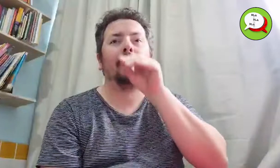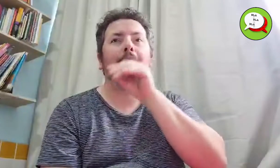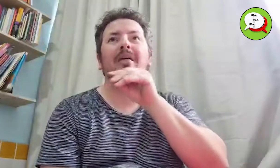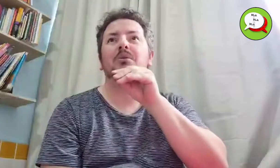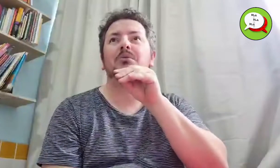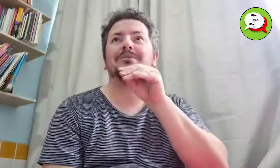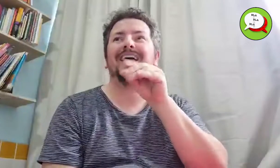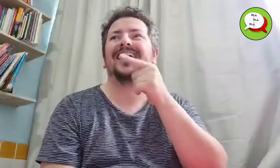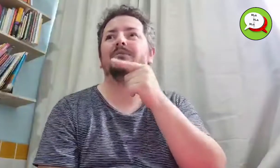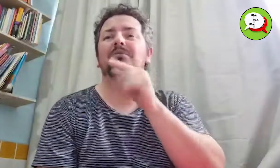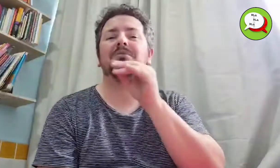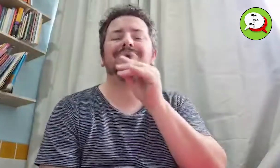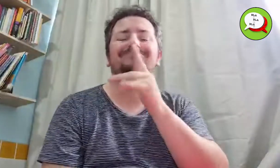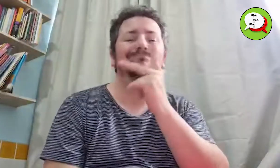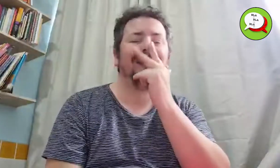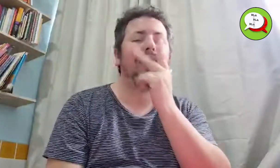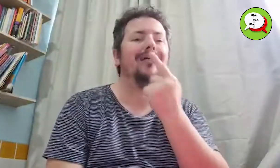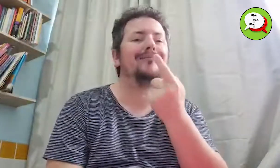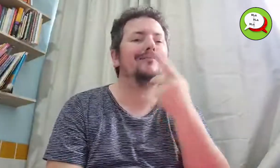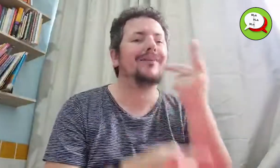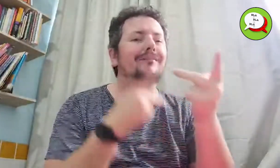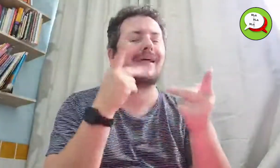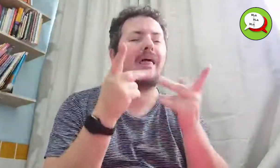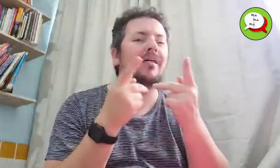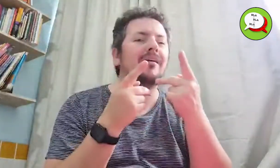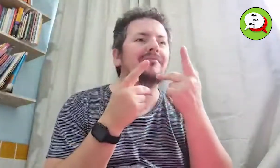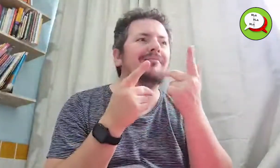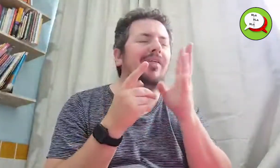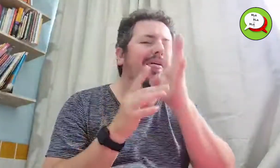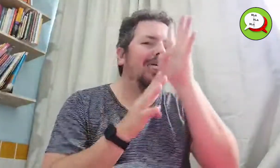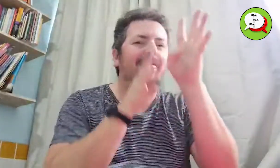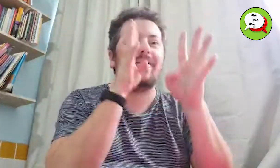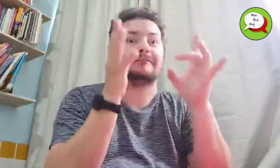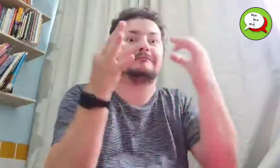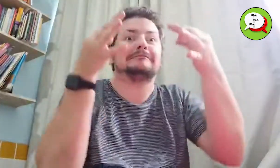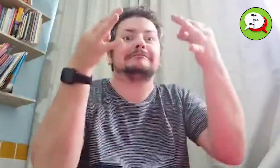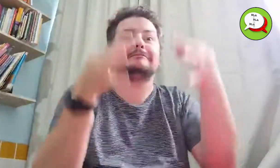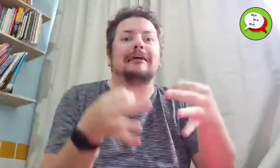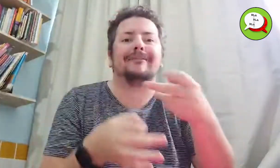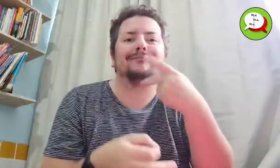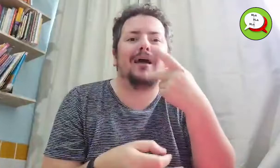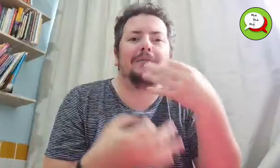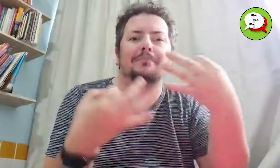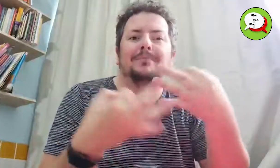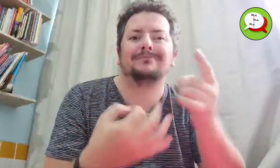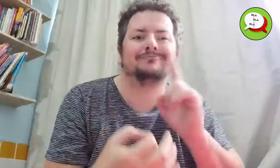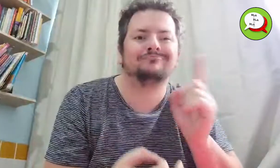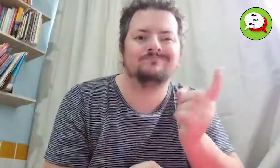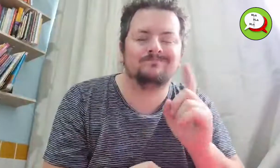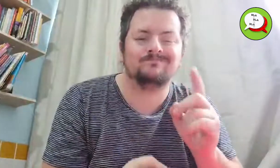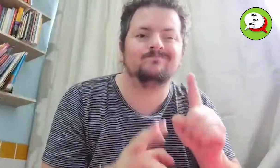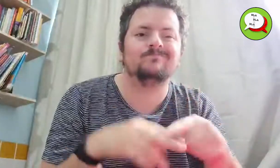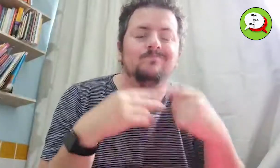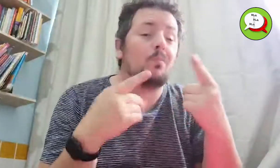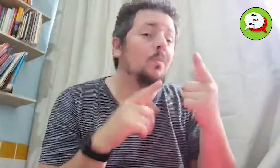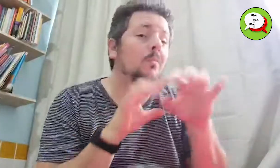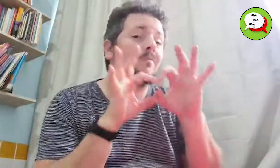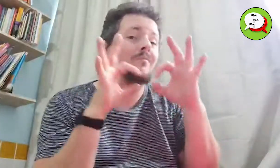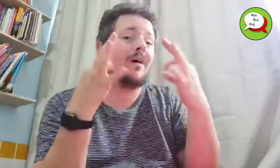e ele copiava os outros ouvintes para mexer a boca, ele ficava inventando sons.